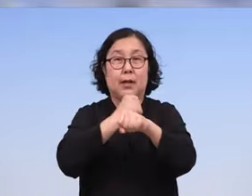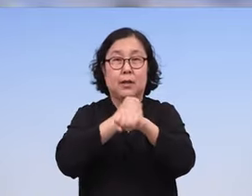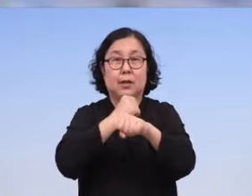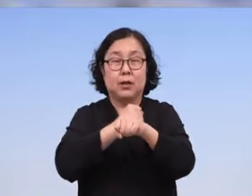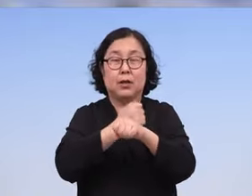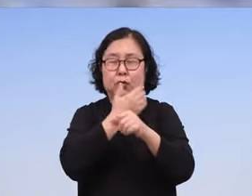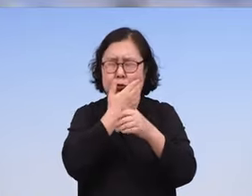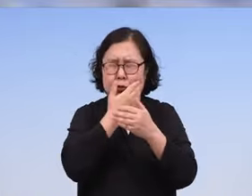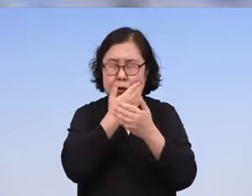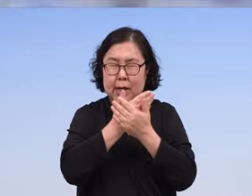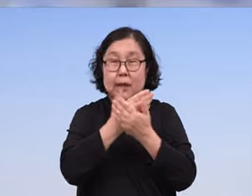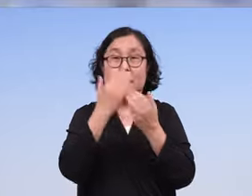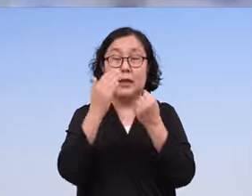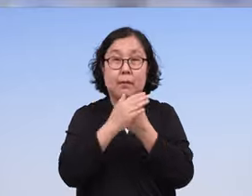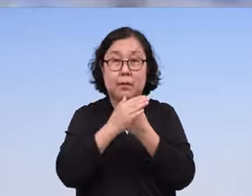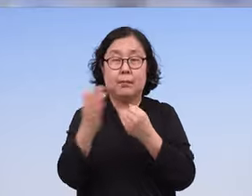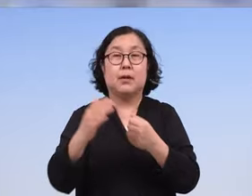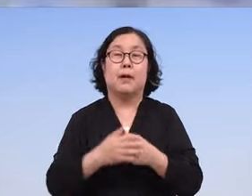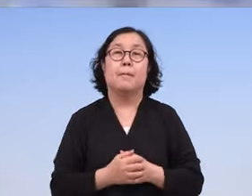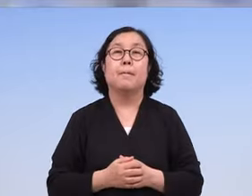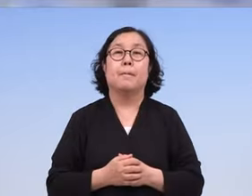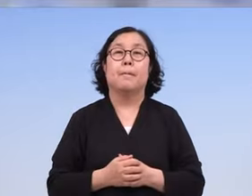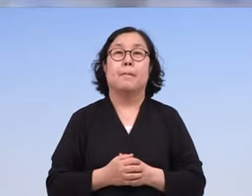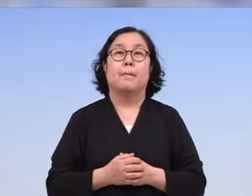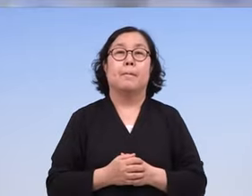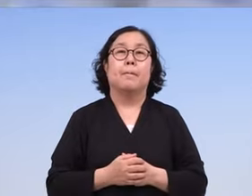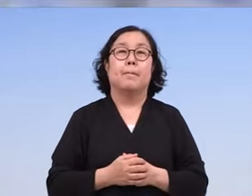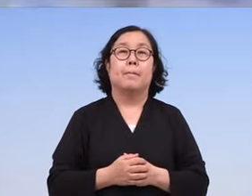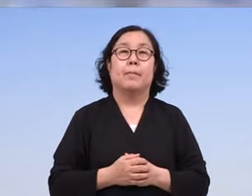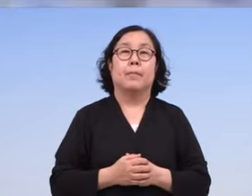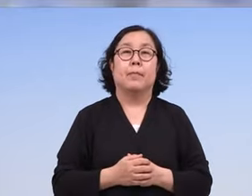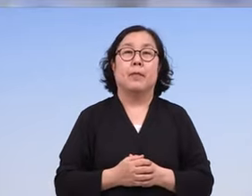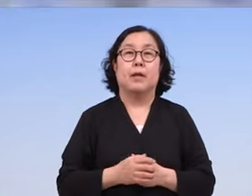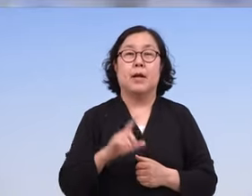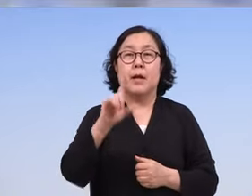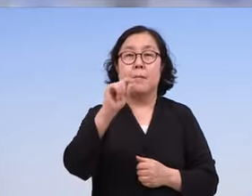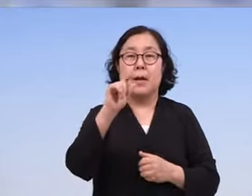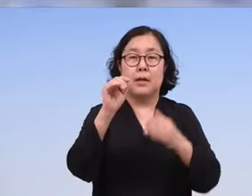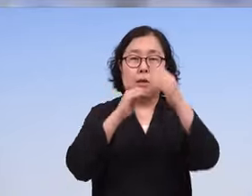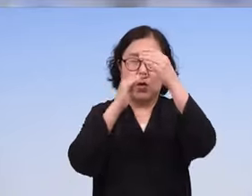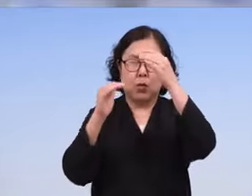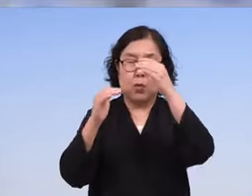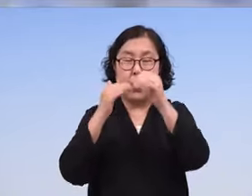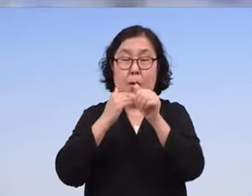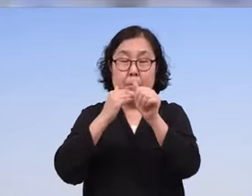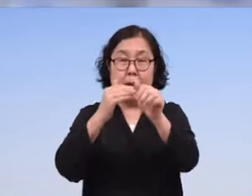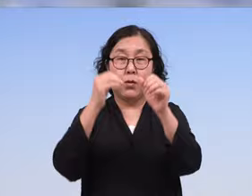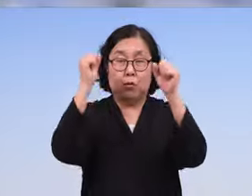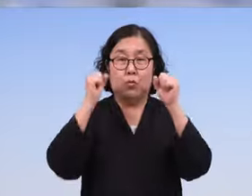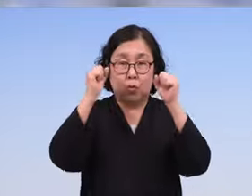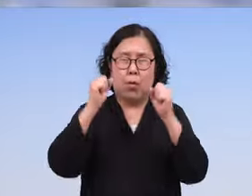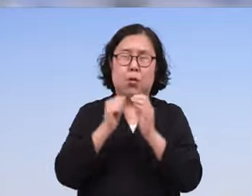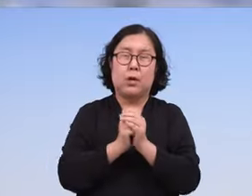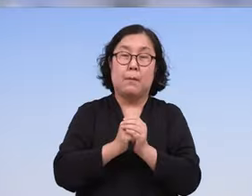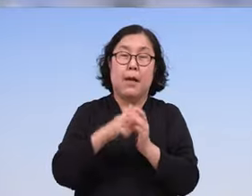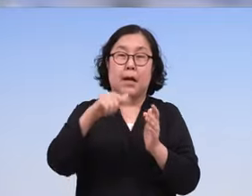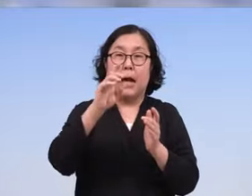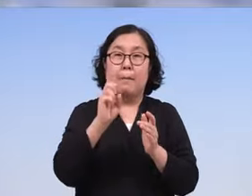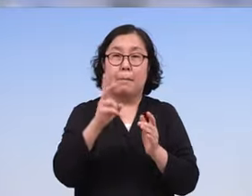이게 중요하기 때문에 저는 일만성도 파송 운동을 갖고 가슴 졸이고 가평우리